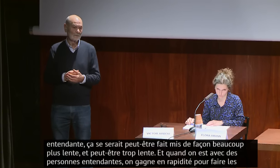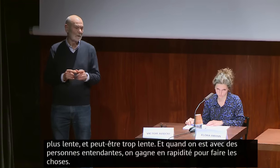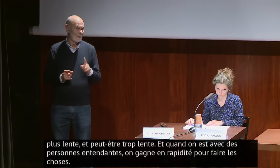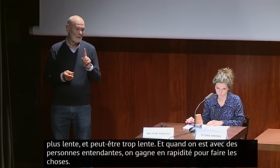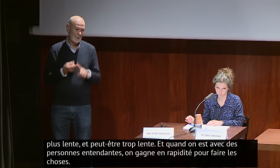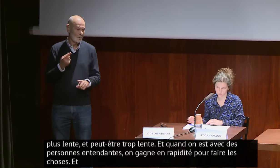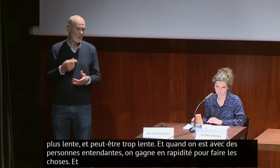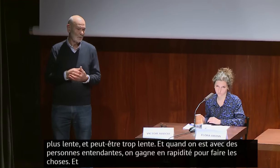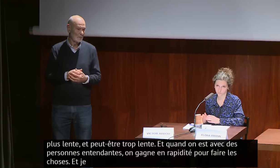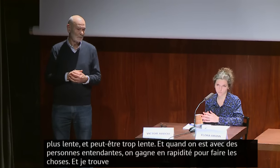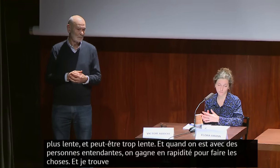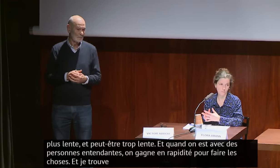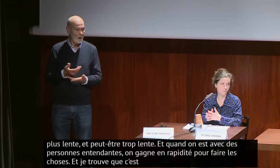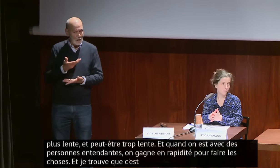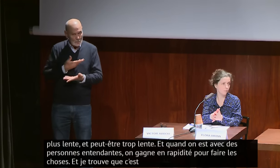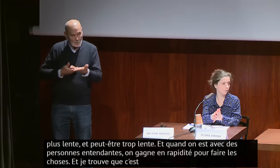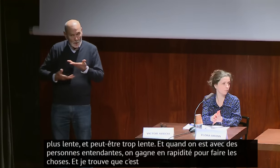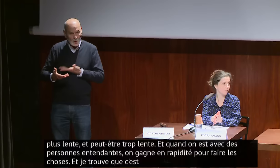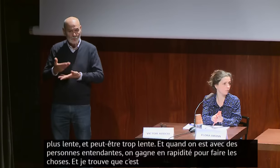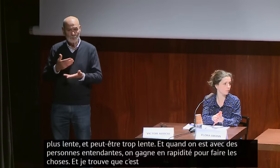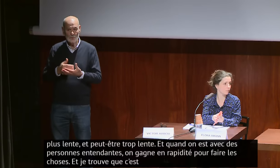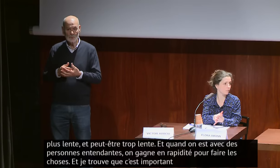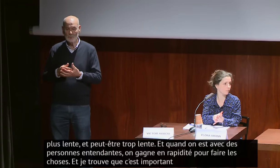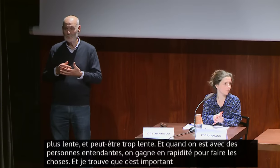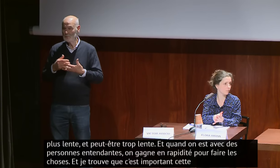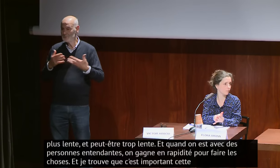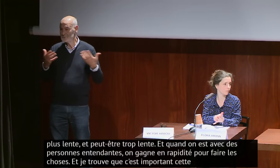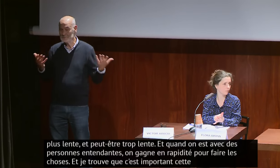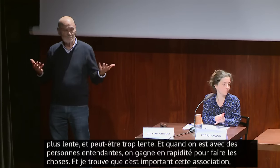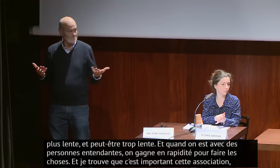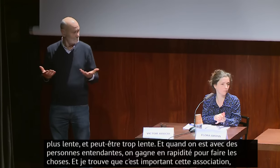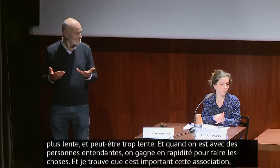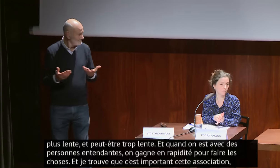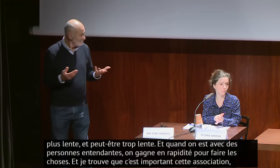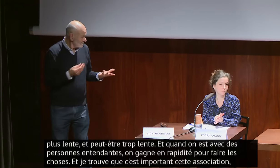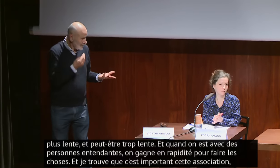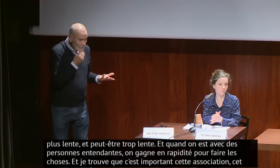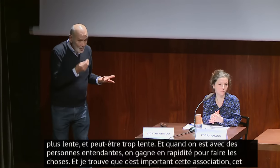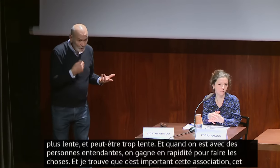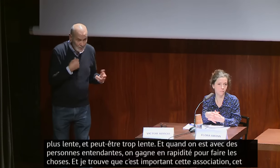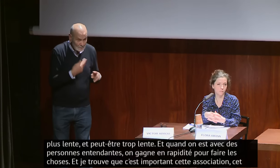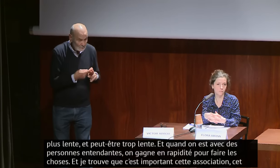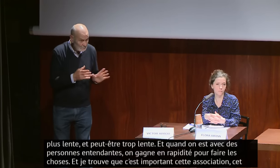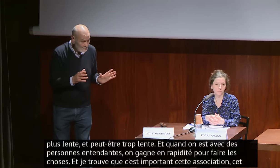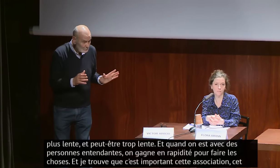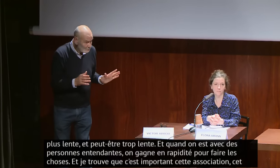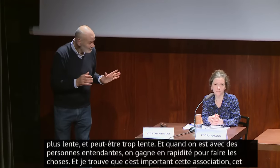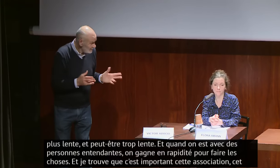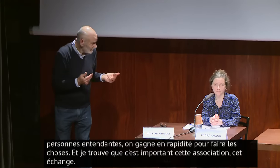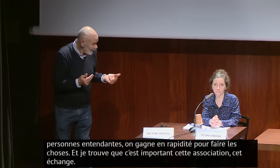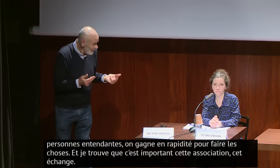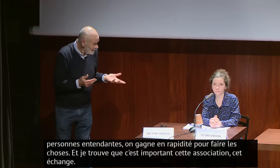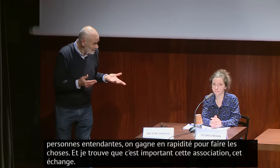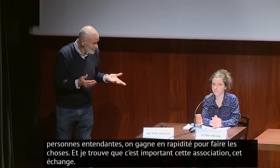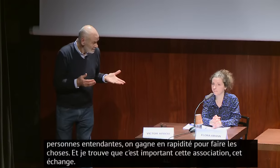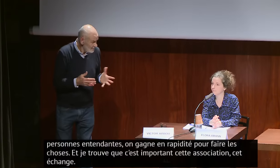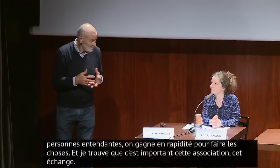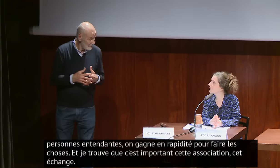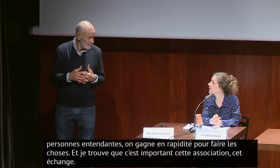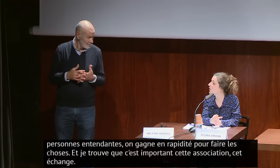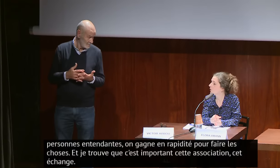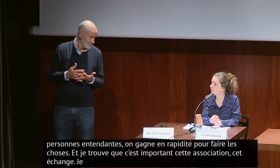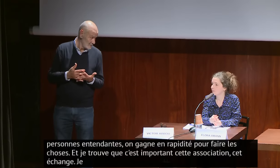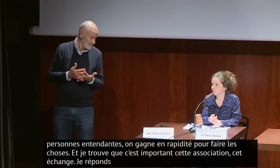trouve que c'est important, cette association. Cet échange, voilà, ça, je réponds à votre